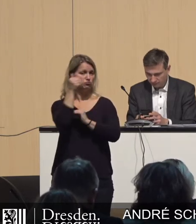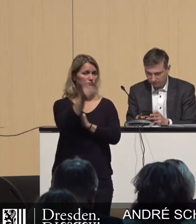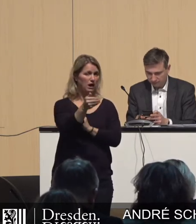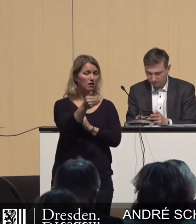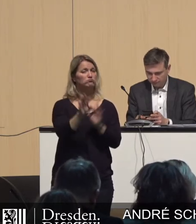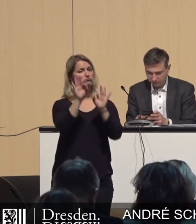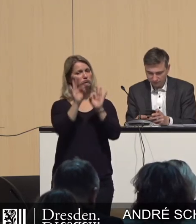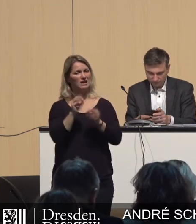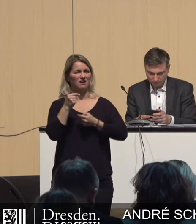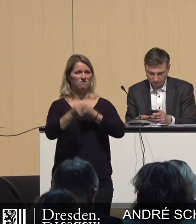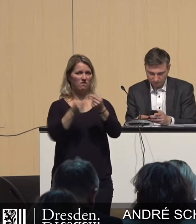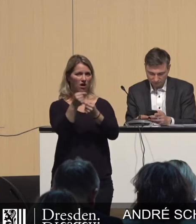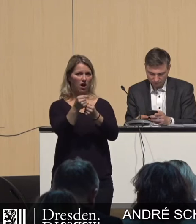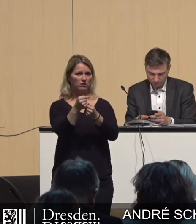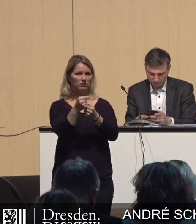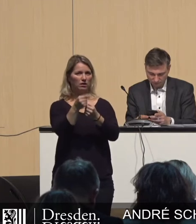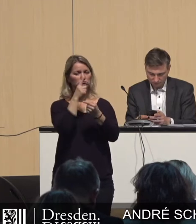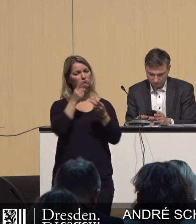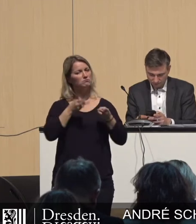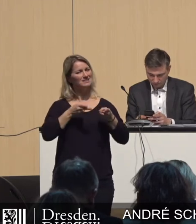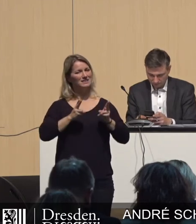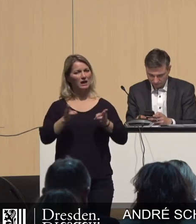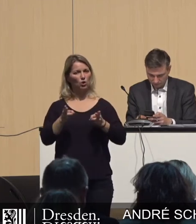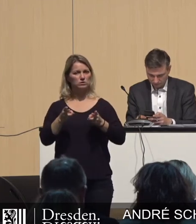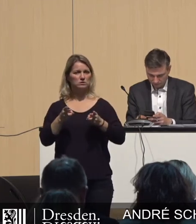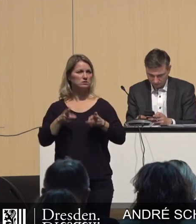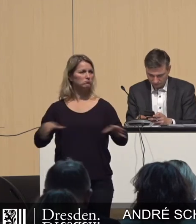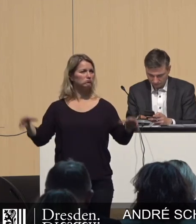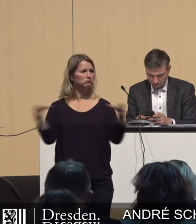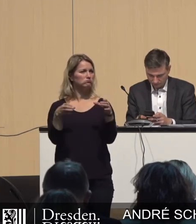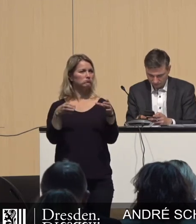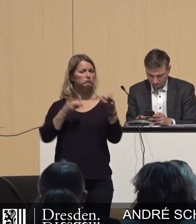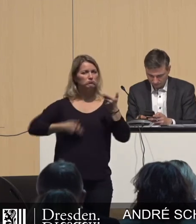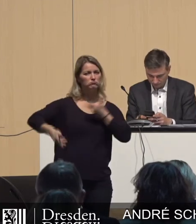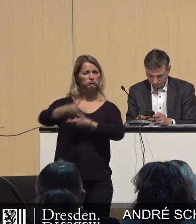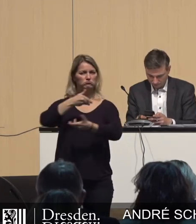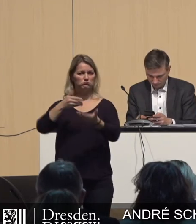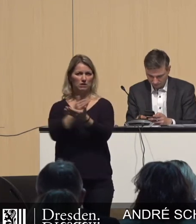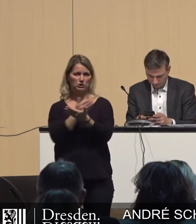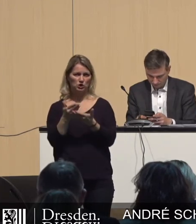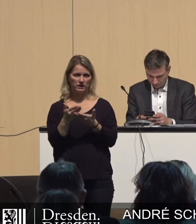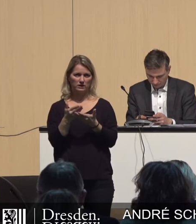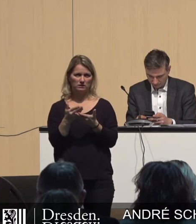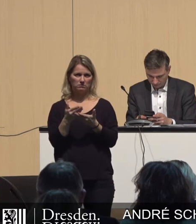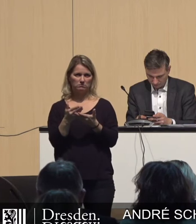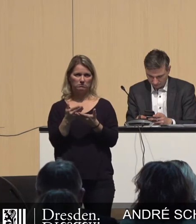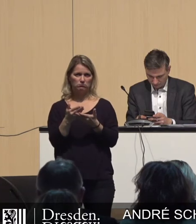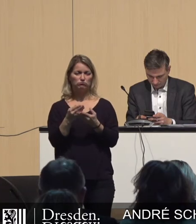ordnungsgemäßen Verfahren und auf einer seriösen Grundlage zu beraten, zu entscheiden. Und da sollen selbstverständlich